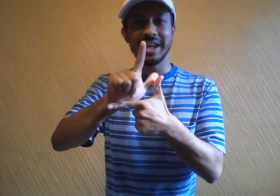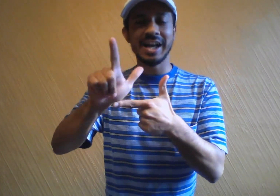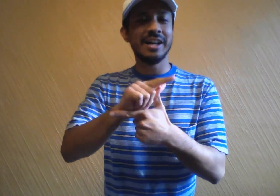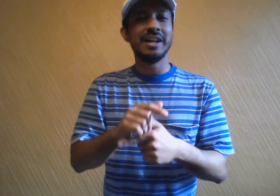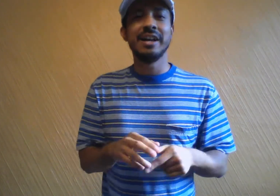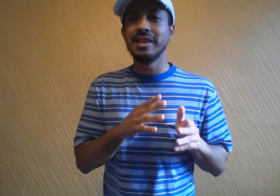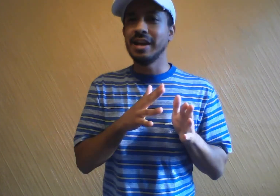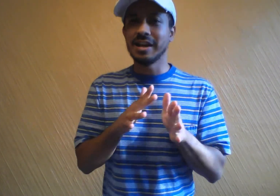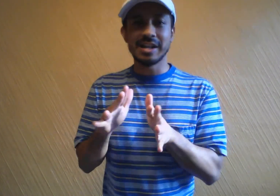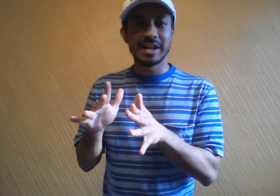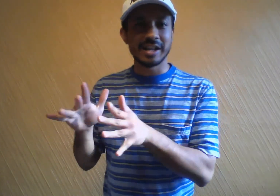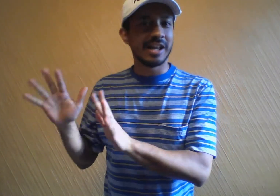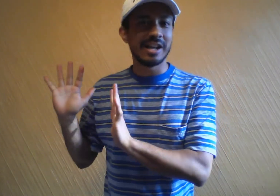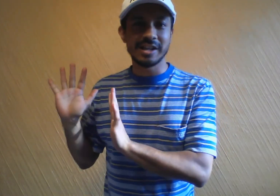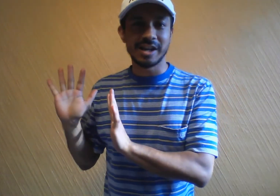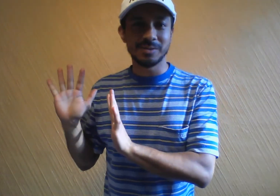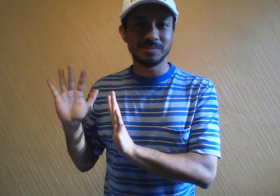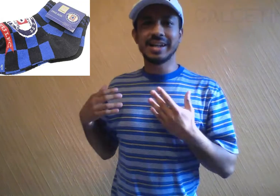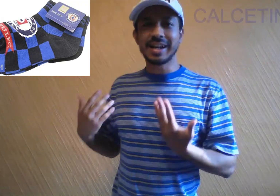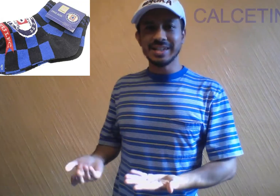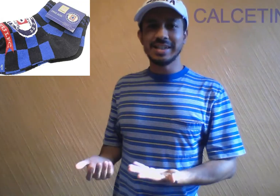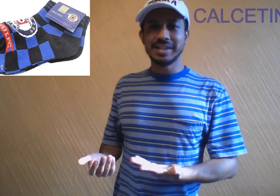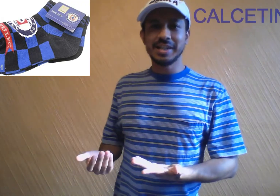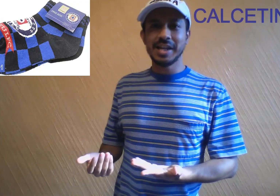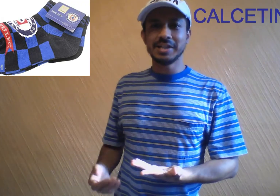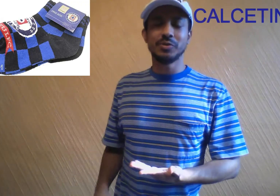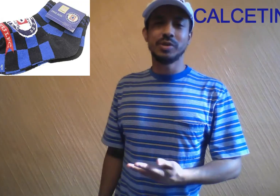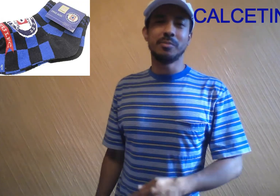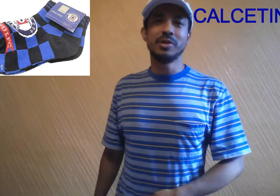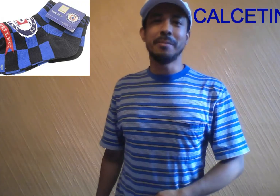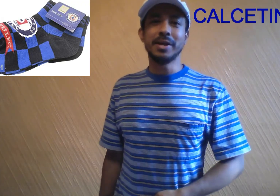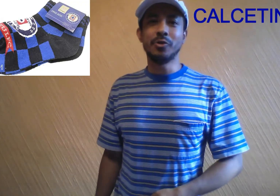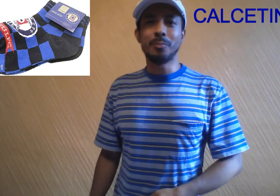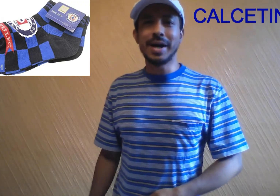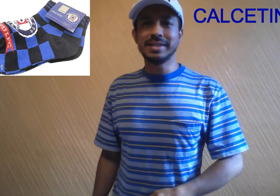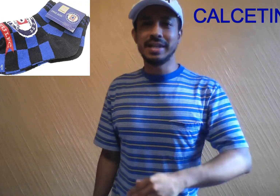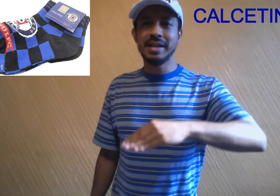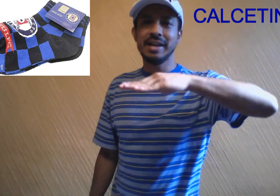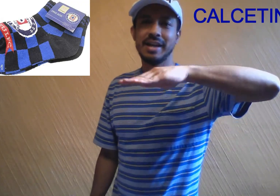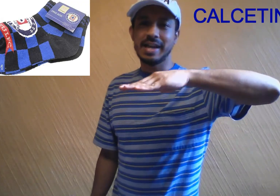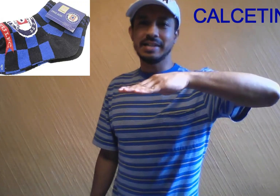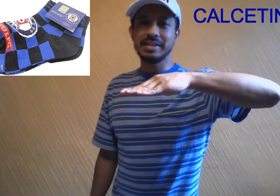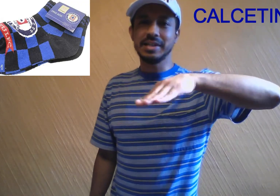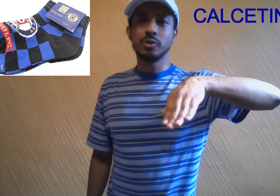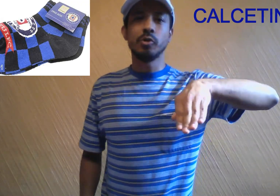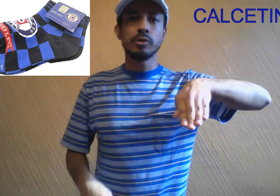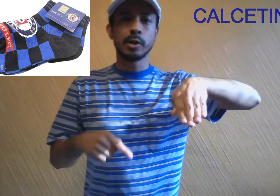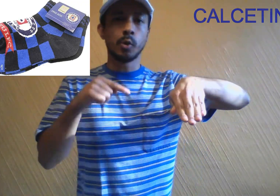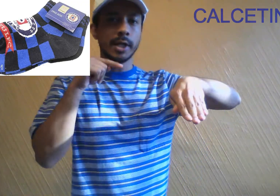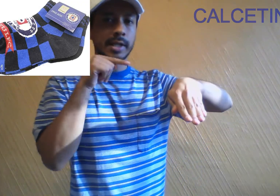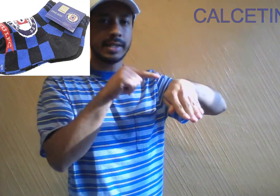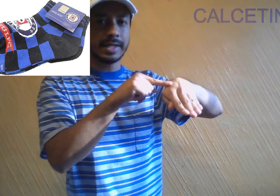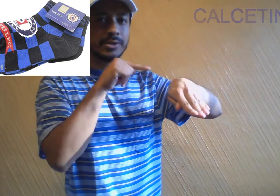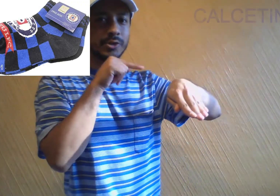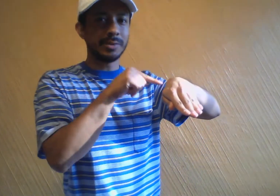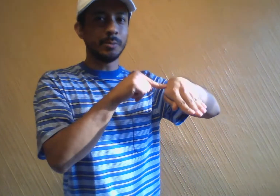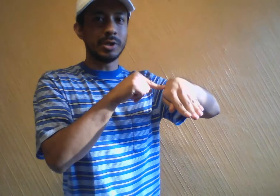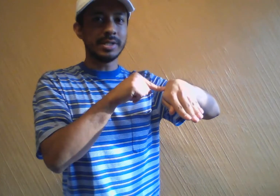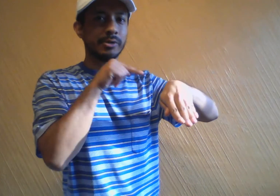lila, la. Calcetines, usamos la mano base en 5, recuerden, esto simboliza